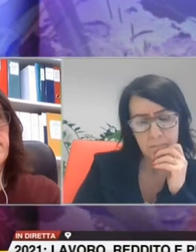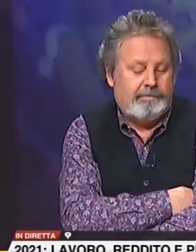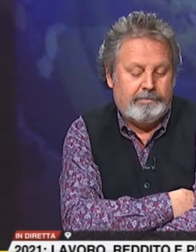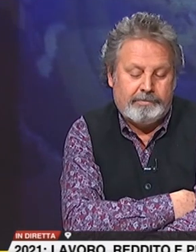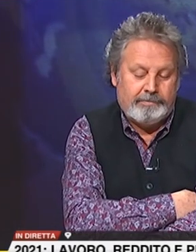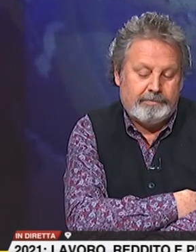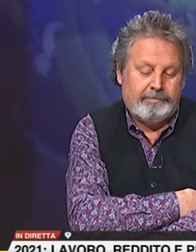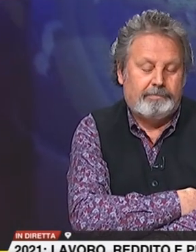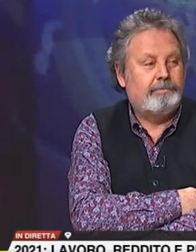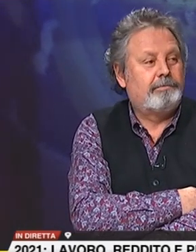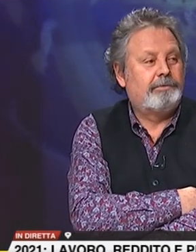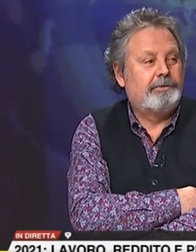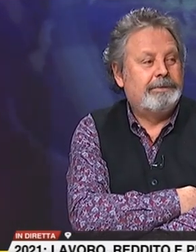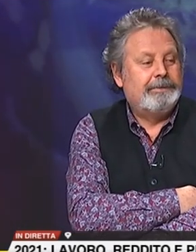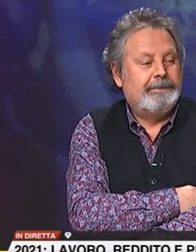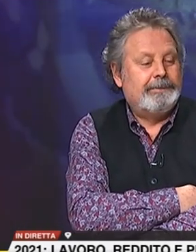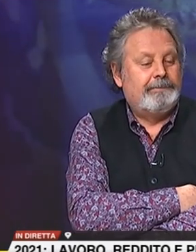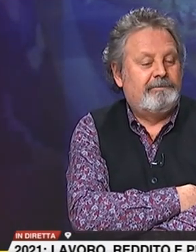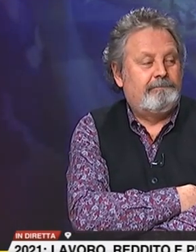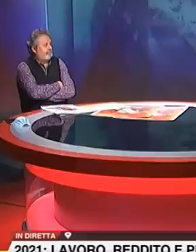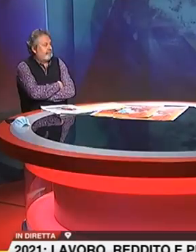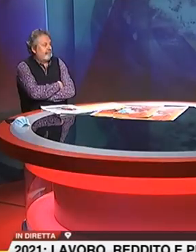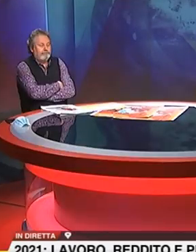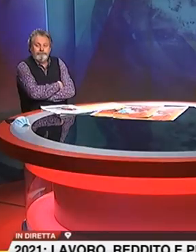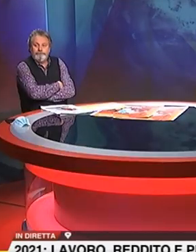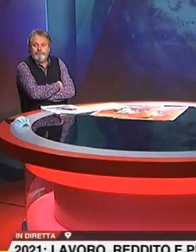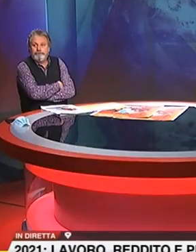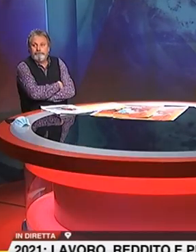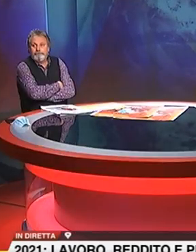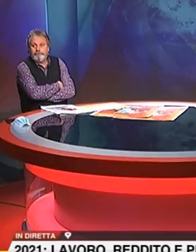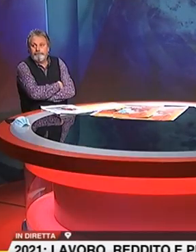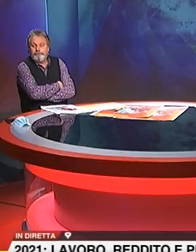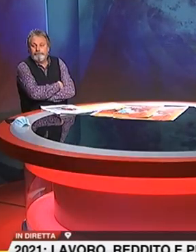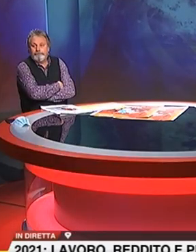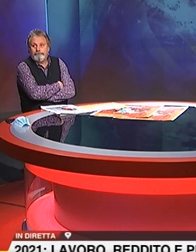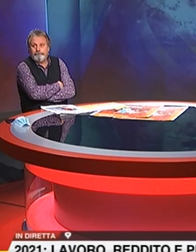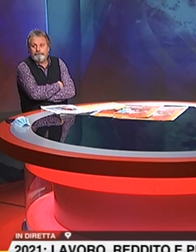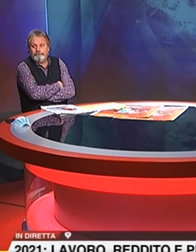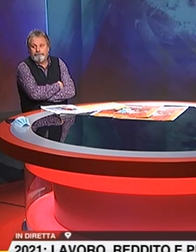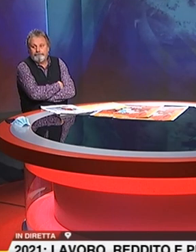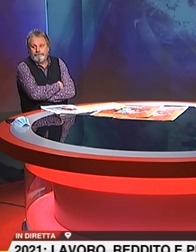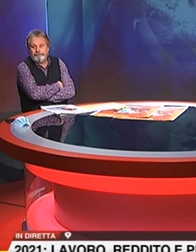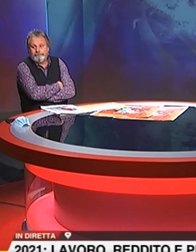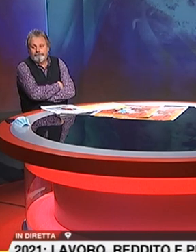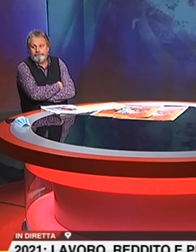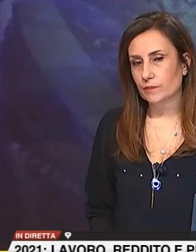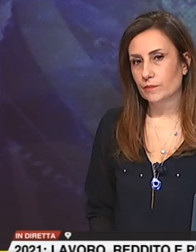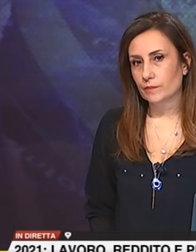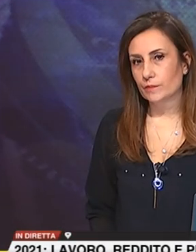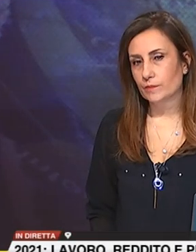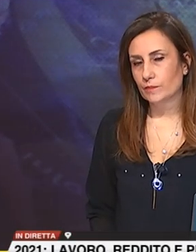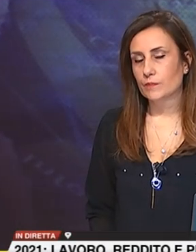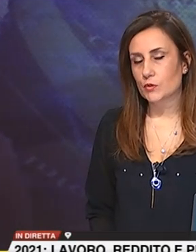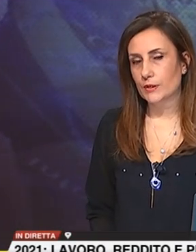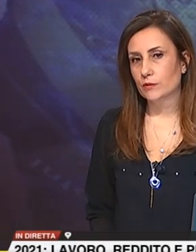del nucleo. E la figlia vive con lei? Sì, vive con me da anni,